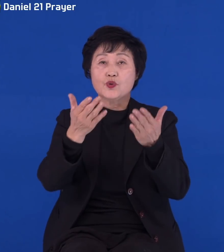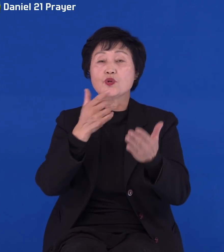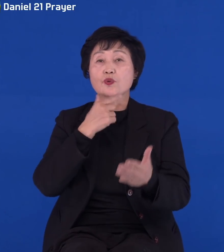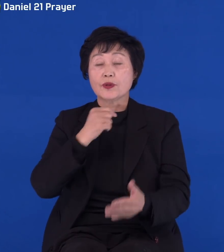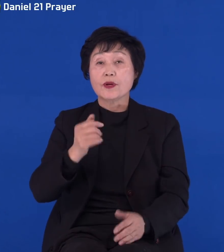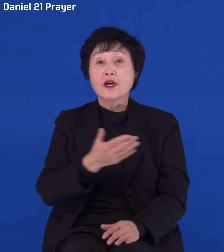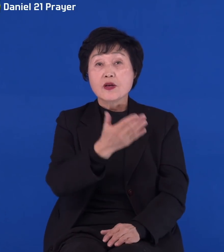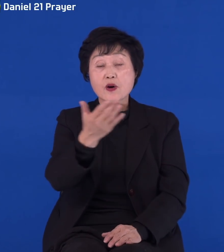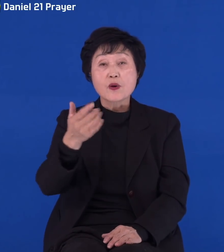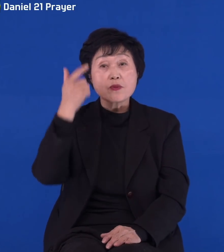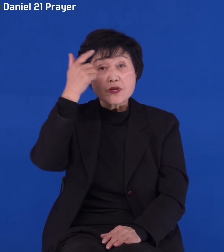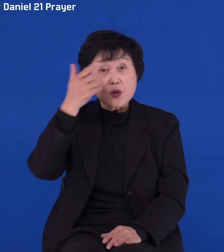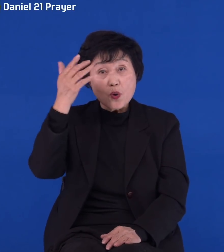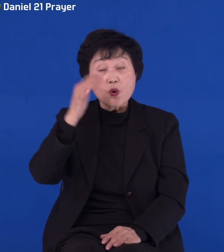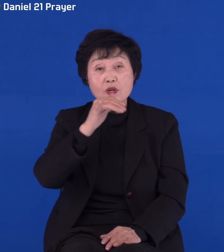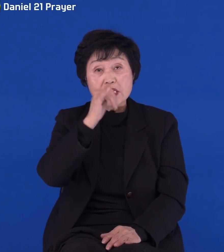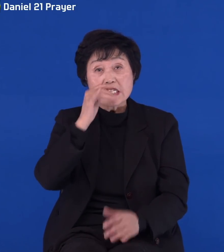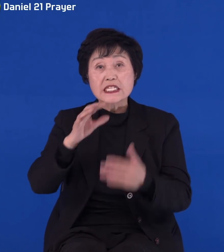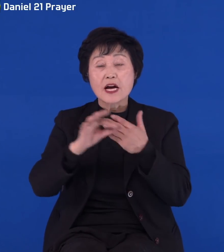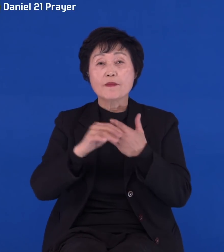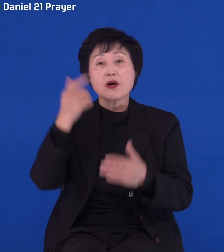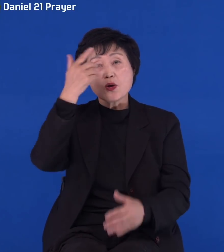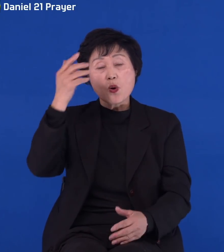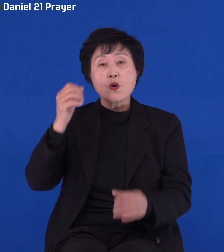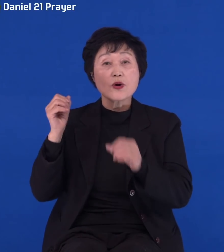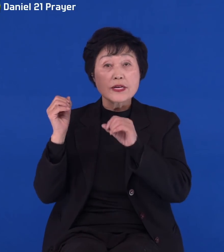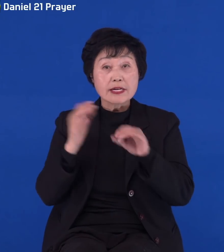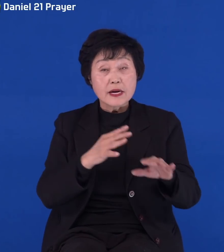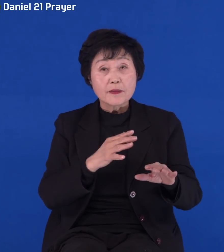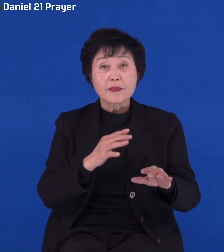그 영혼이 잃어버린 바 되었다는 것을